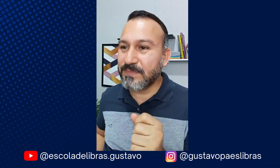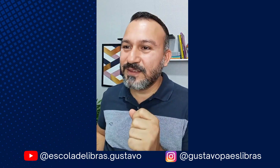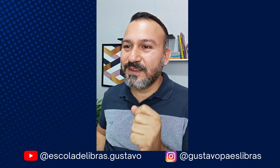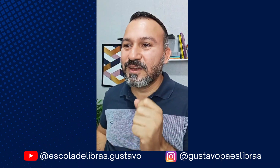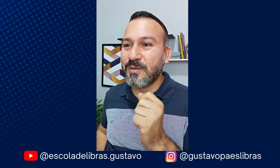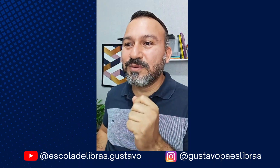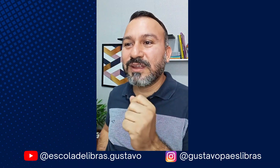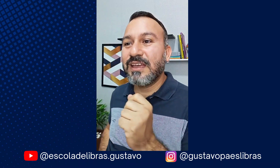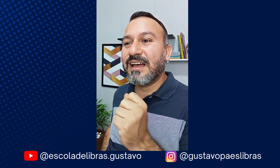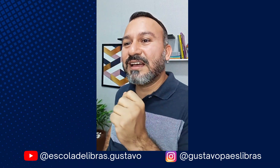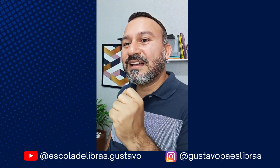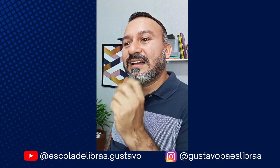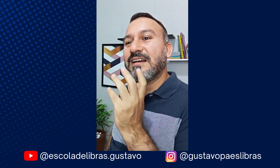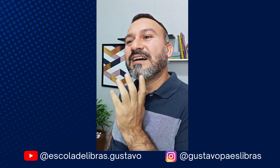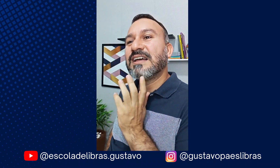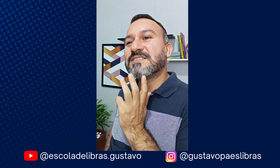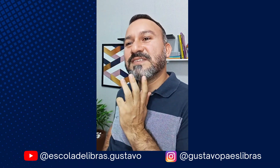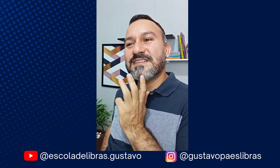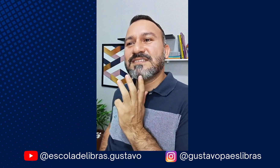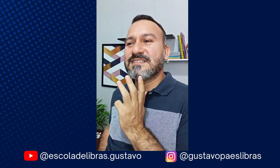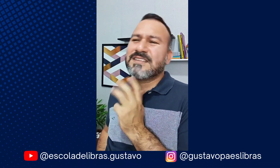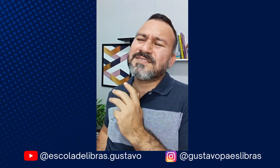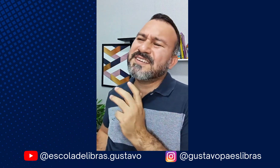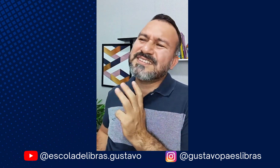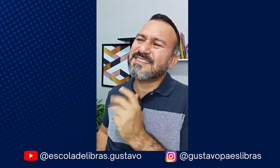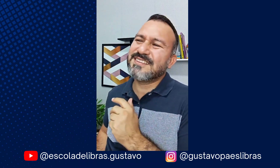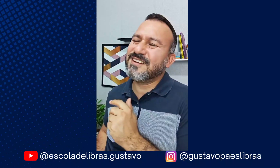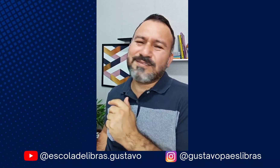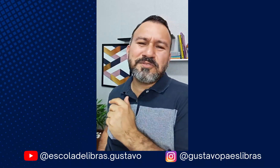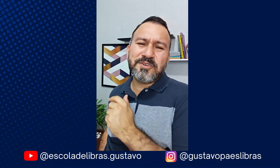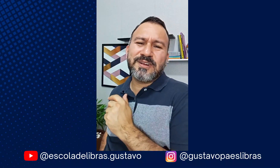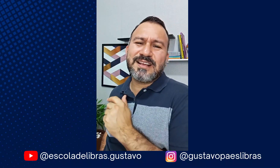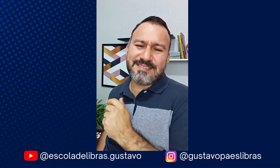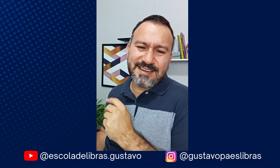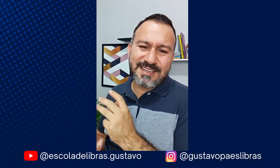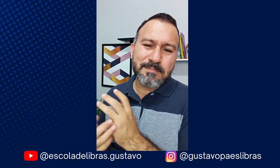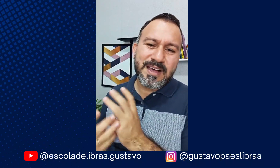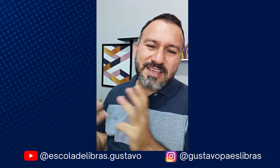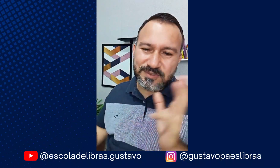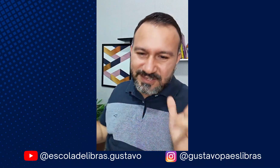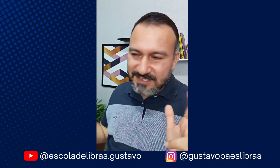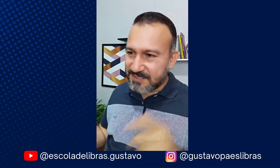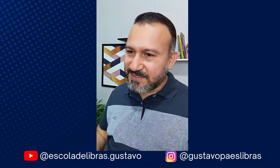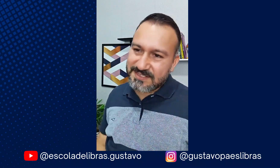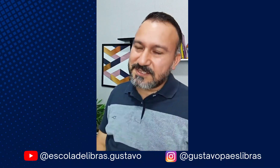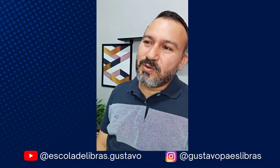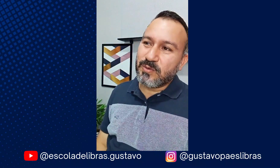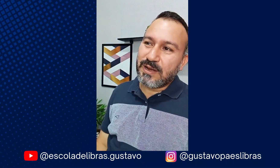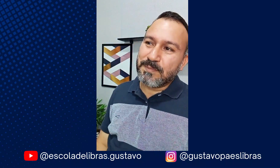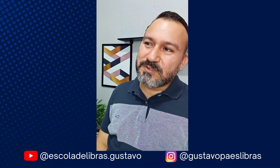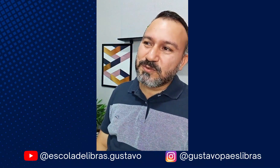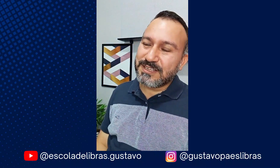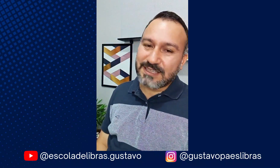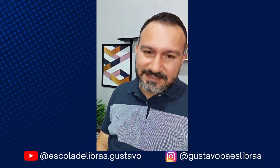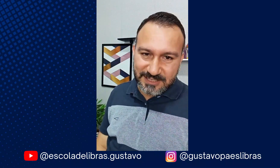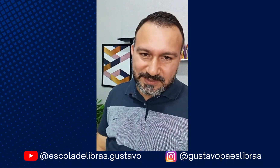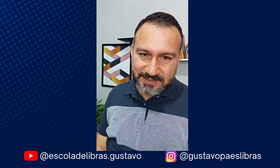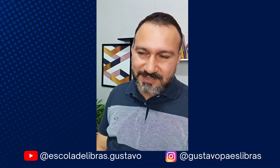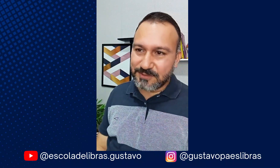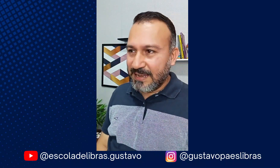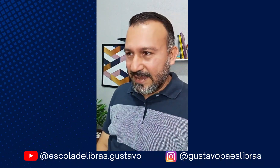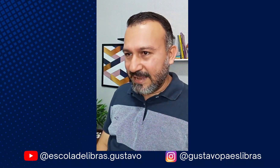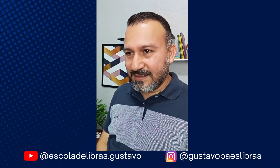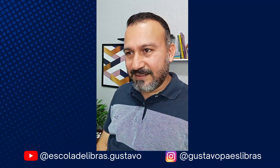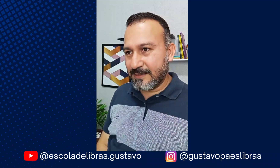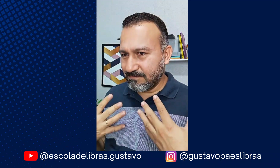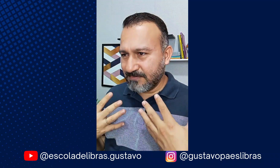quê? Porque às vezes não, vamos colocar assim que na maioria das vezes, a pessoa que está ali